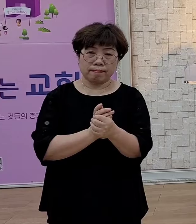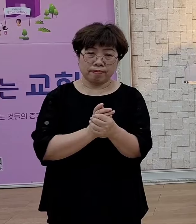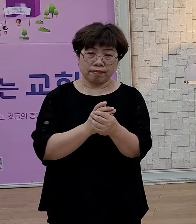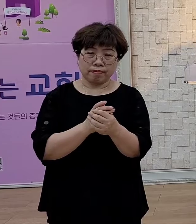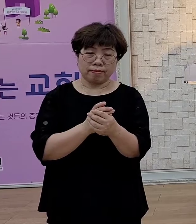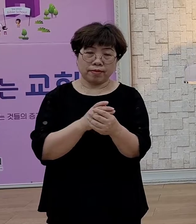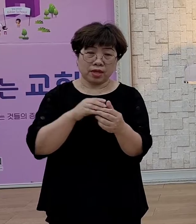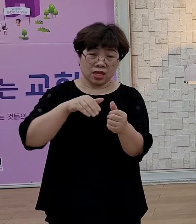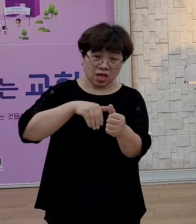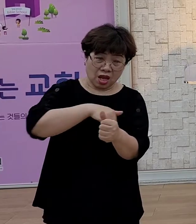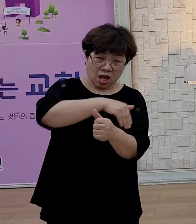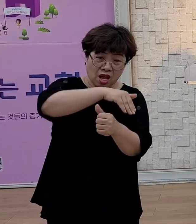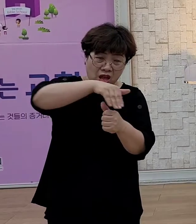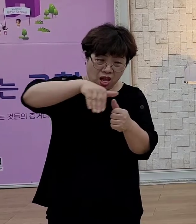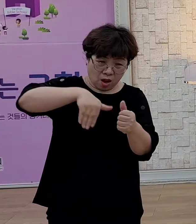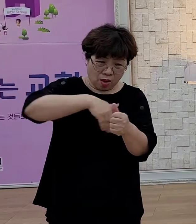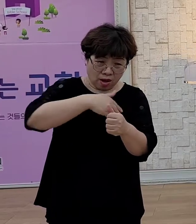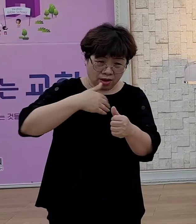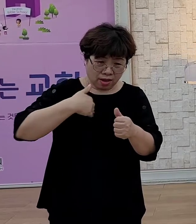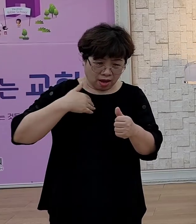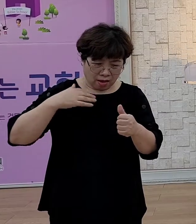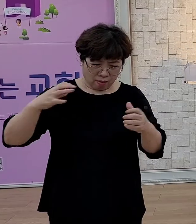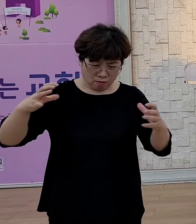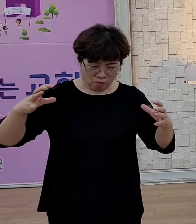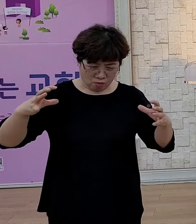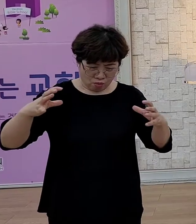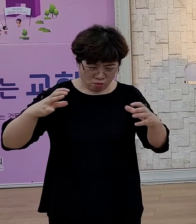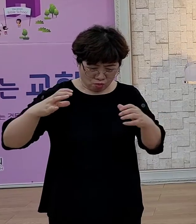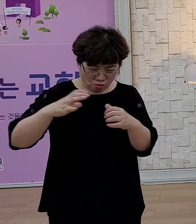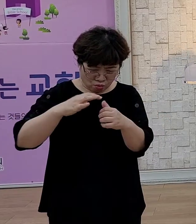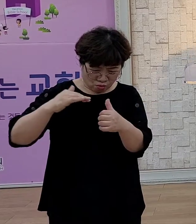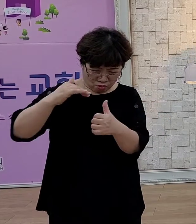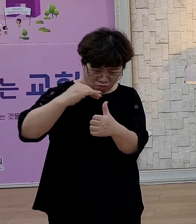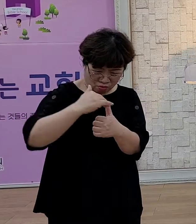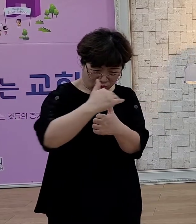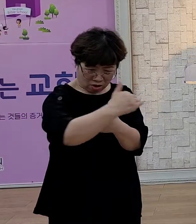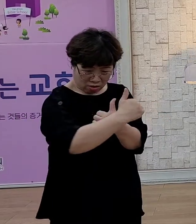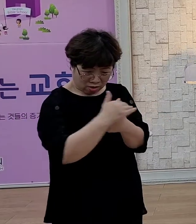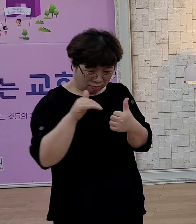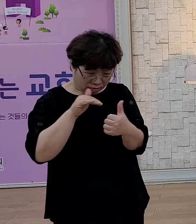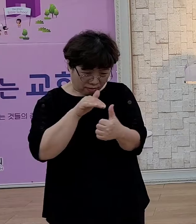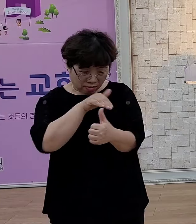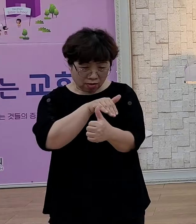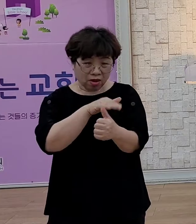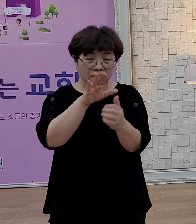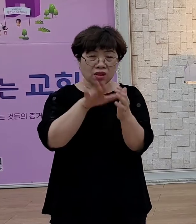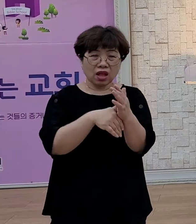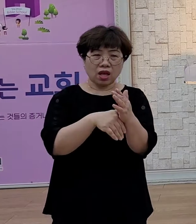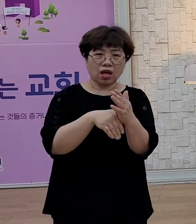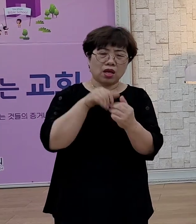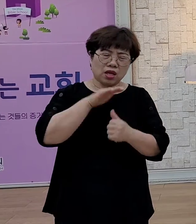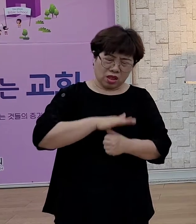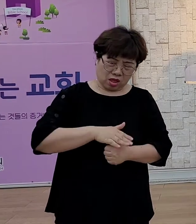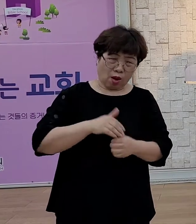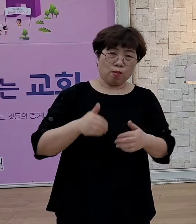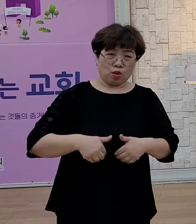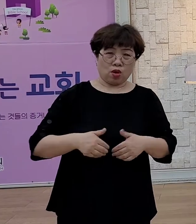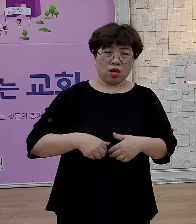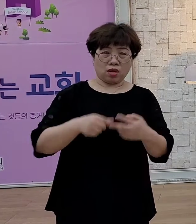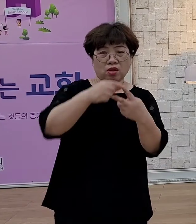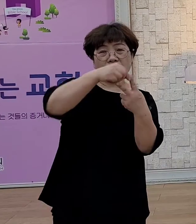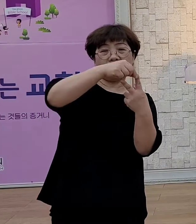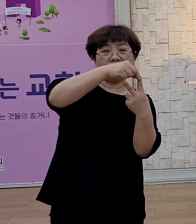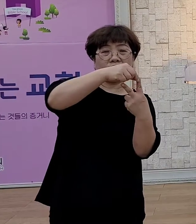상황이나 환경이 주는 여러 가지 어려움 속에서 인내하라, 참아라. 이게 이제